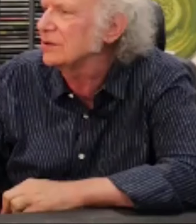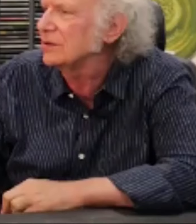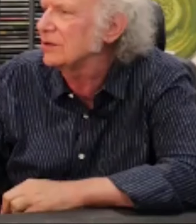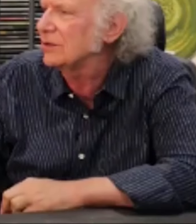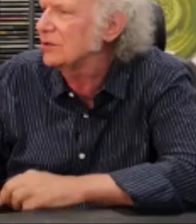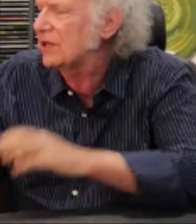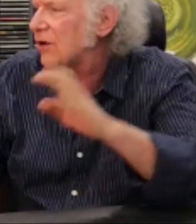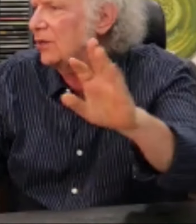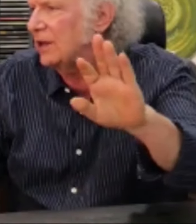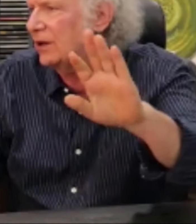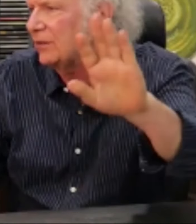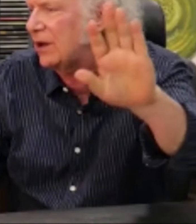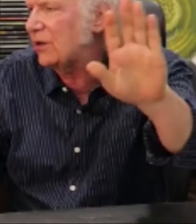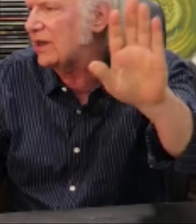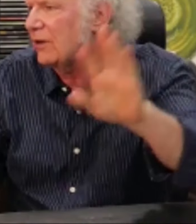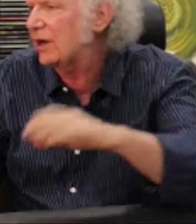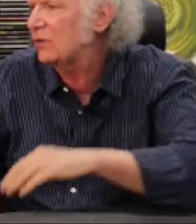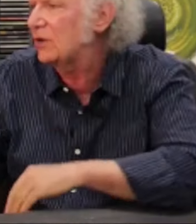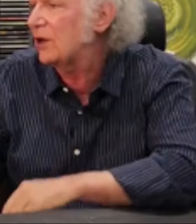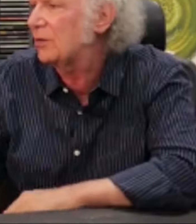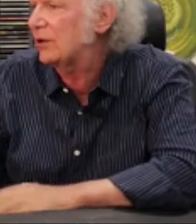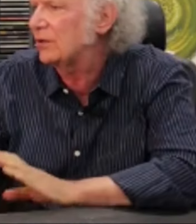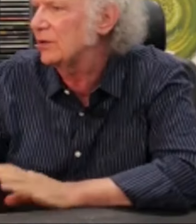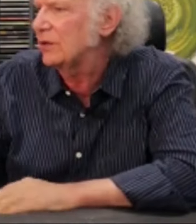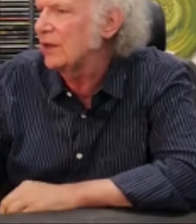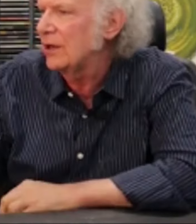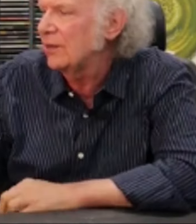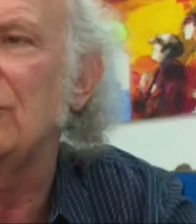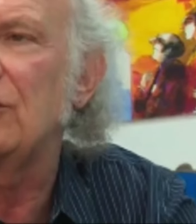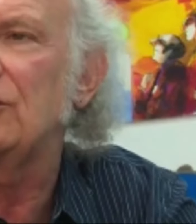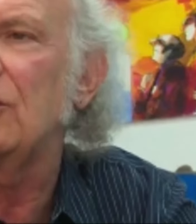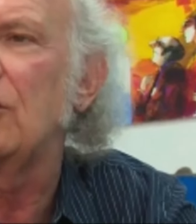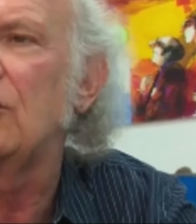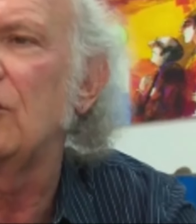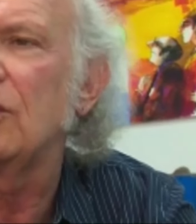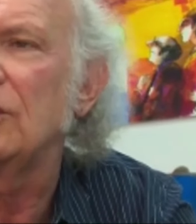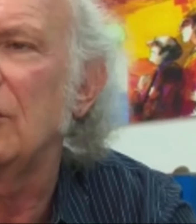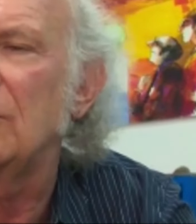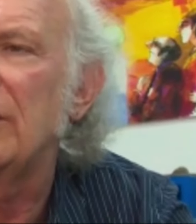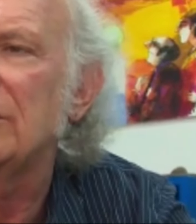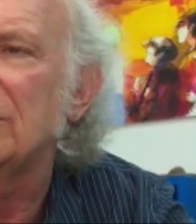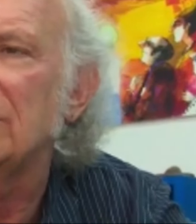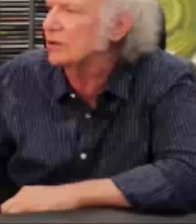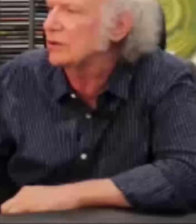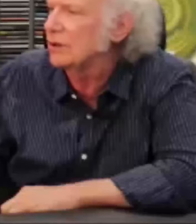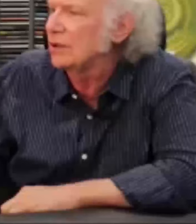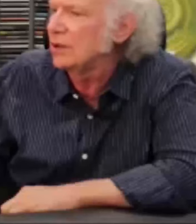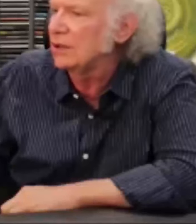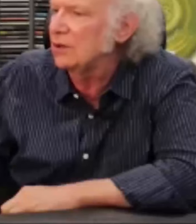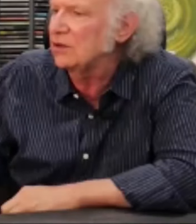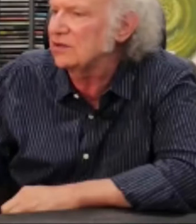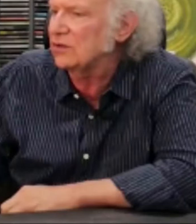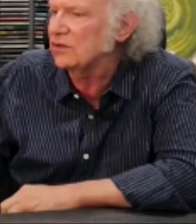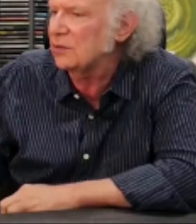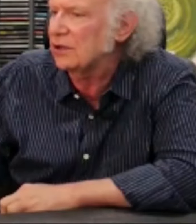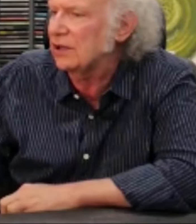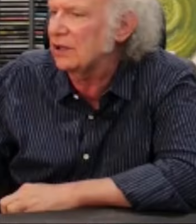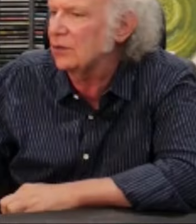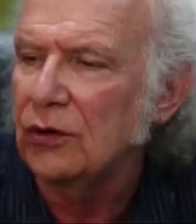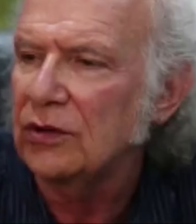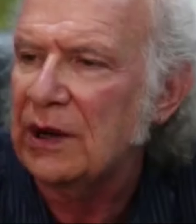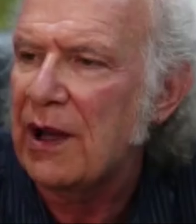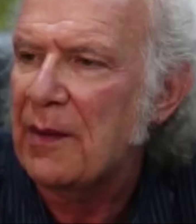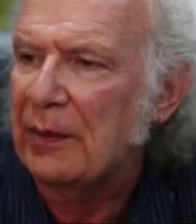grande. Lo tengo bien guardado en algún lado, pero no los luzco, no los muestro, ninguna de esas cosas,